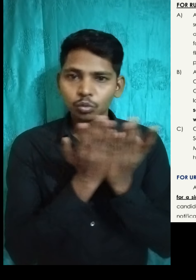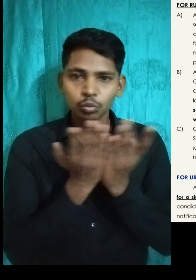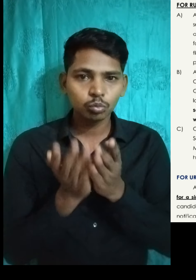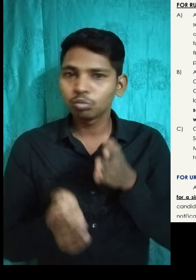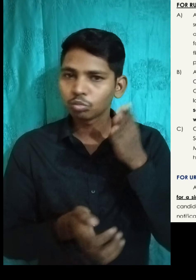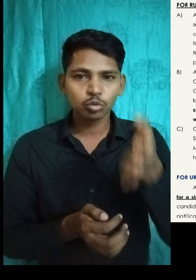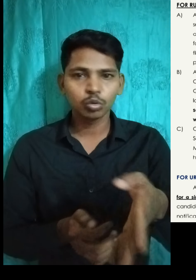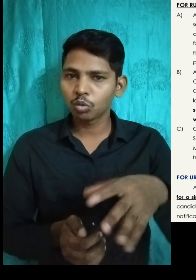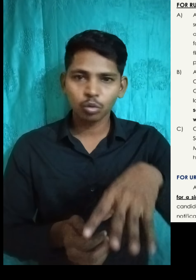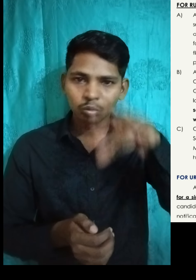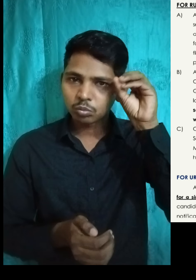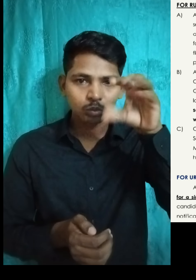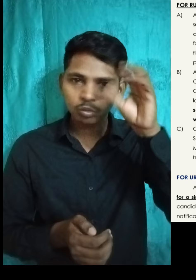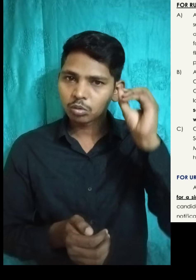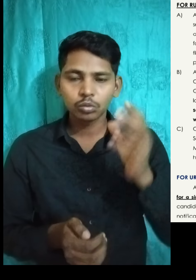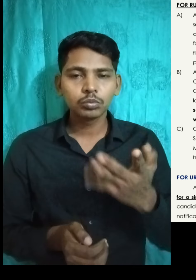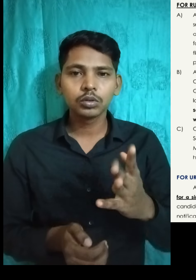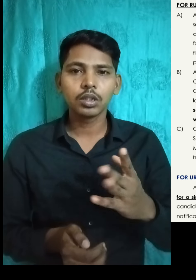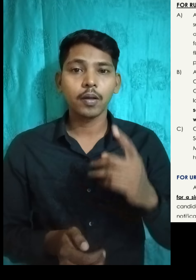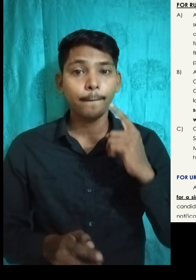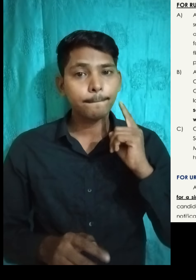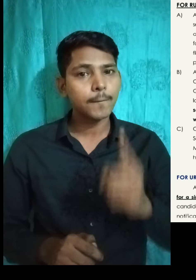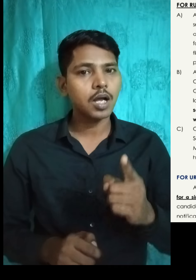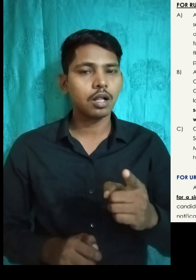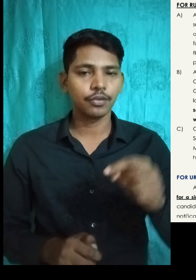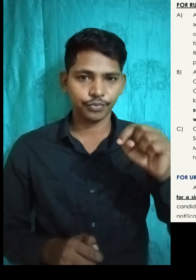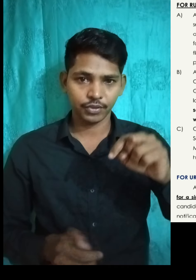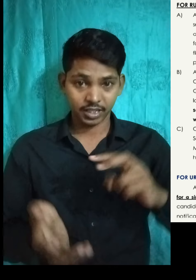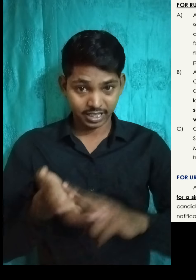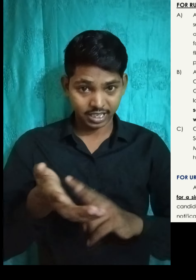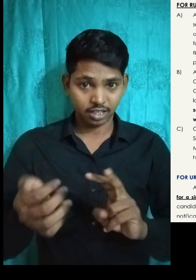से ज़्यादा आपको आरक्षण का लाभ मिलने जा रहा है।